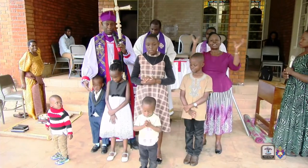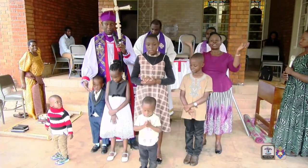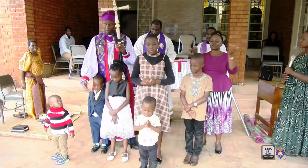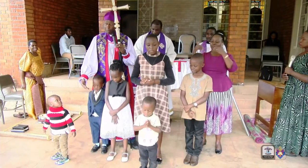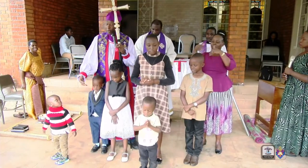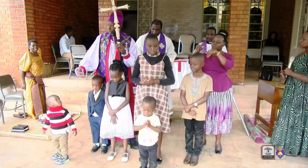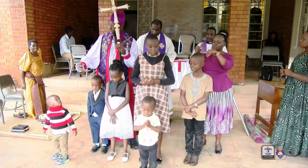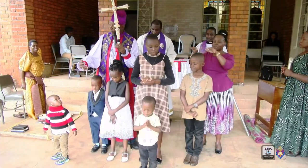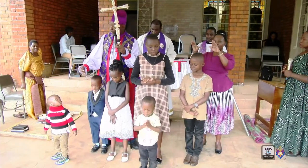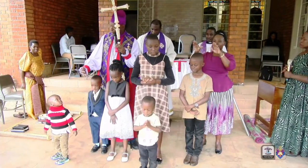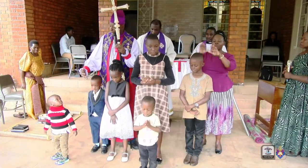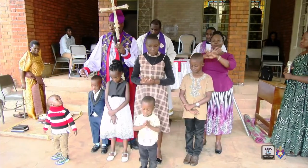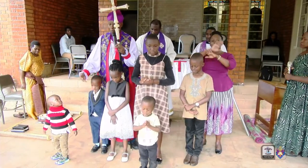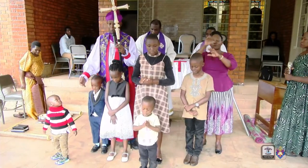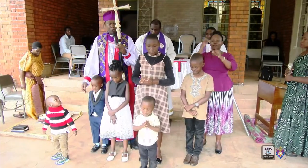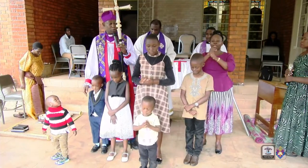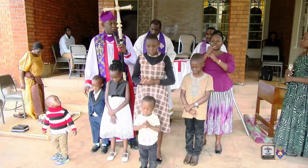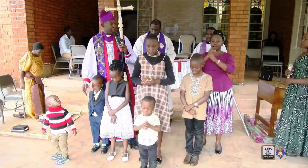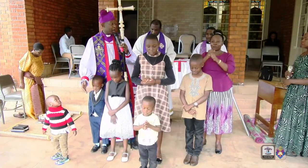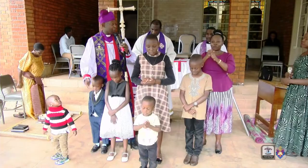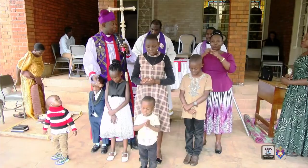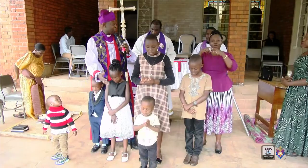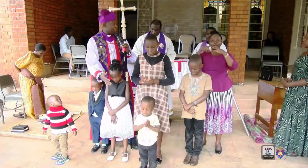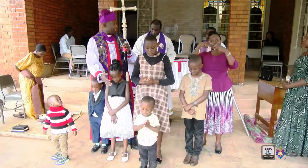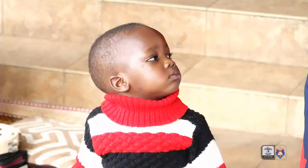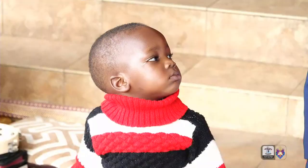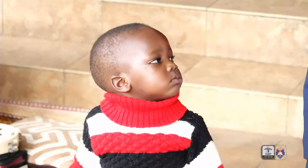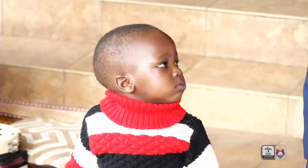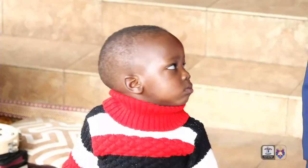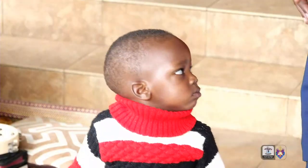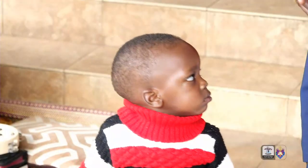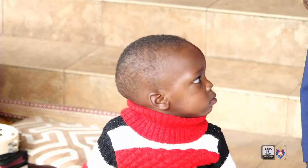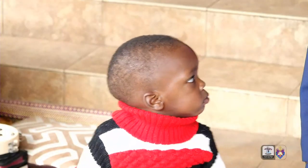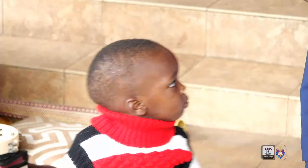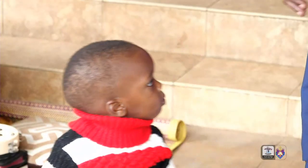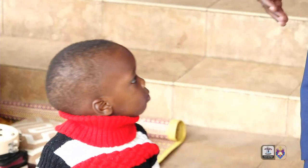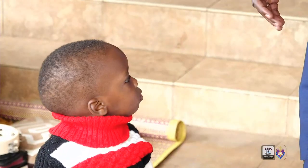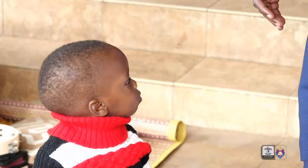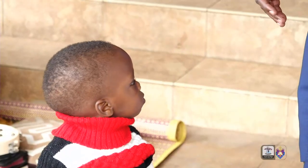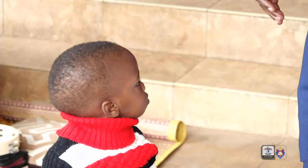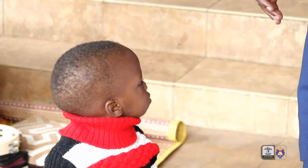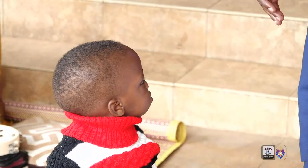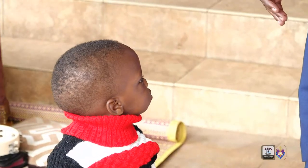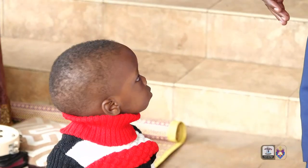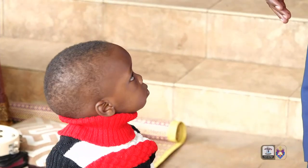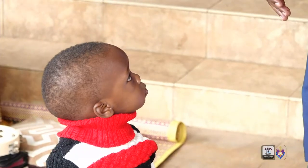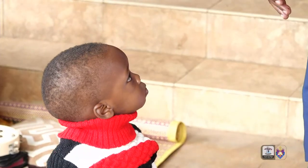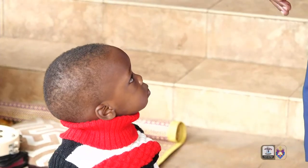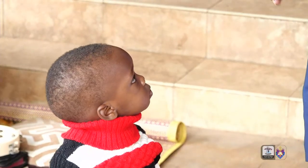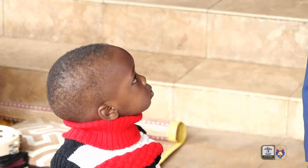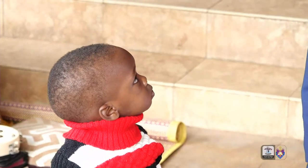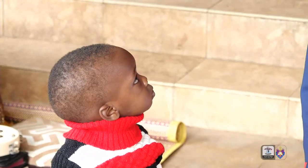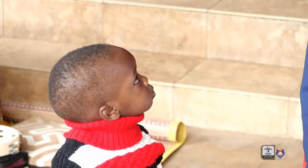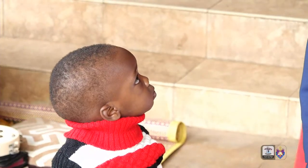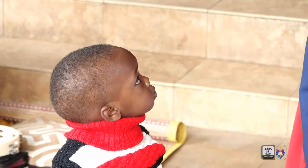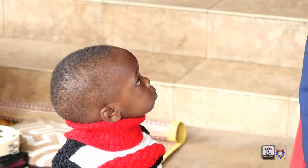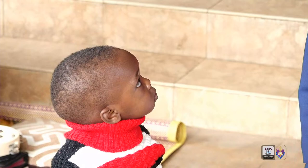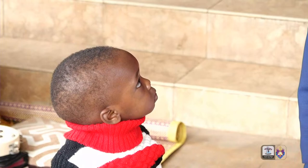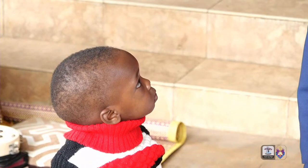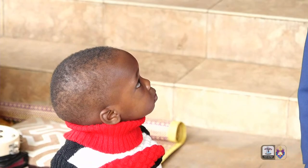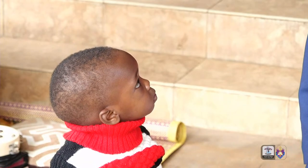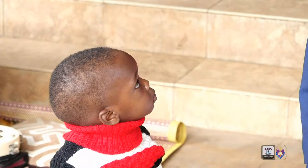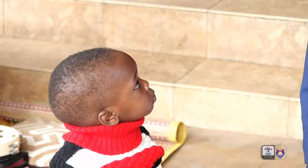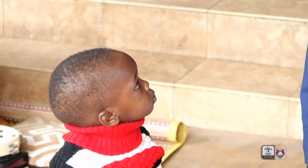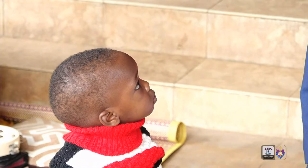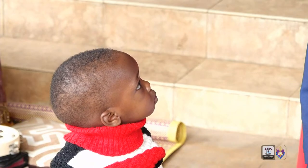yaabwe. Bino byonna bye tukola n'ebifo bye tulimu byabwe. Tukuuma bikuume. Sanyusa okulaba Salongo